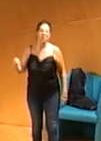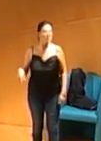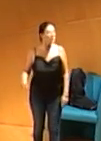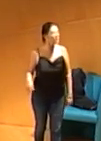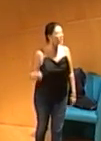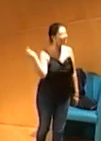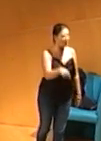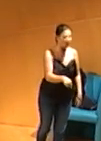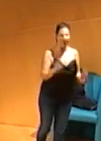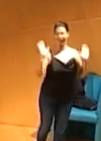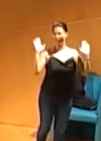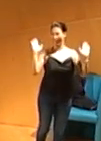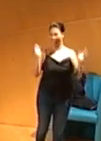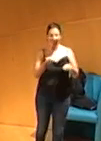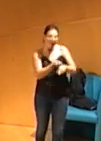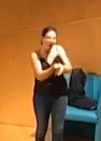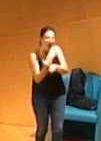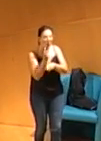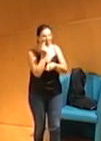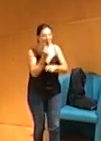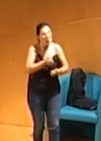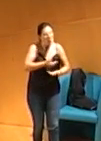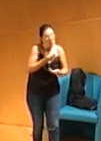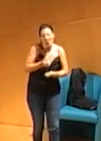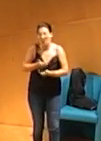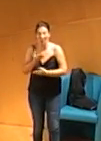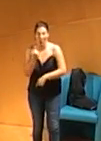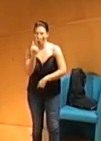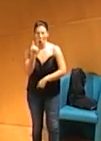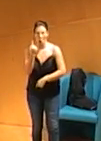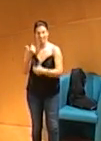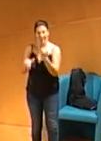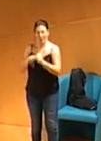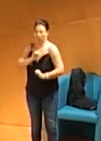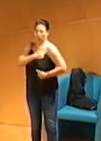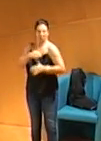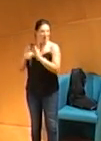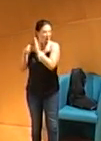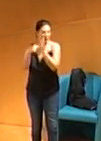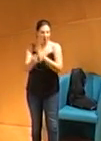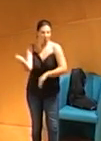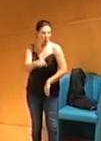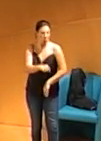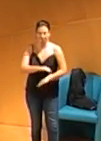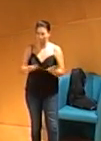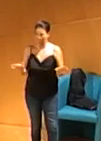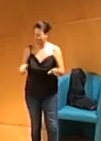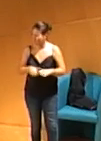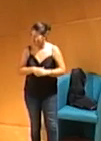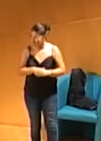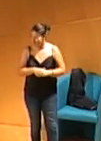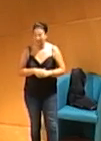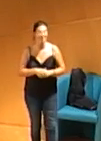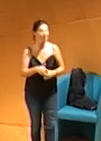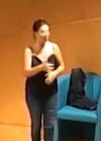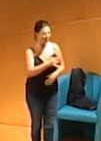Et il y a quelques papas. Mais il y a Pierre surtout qui a parlé tout le temps. Et ce qui me semble aussi très intéressant, mais on en parlera tout à l'heure, ou du moins Madame